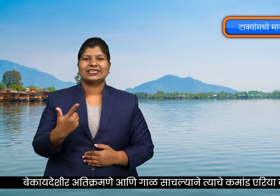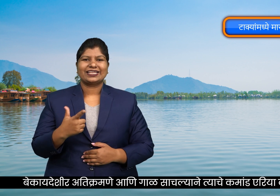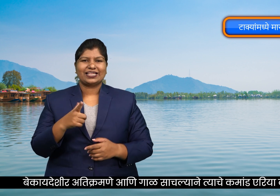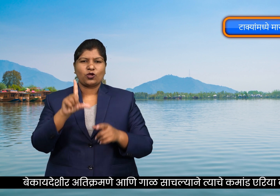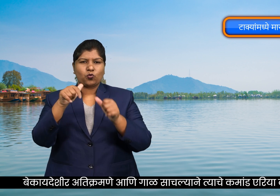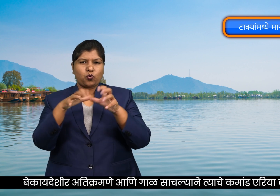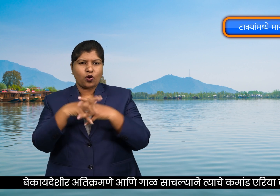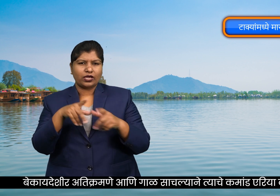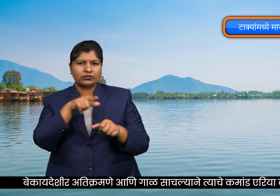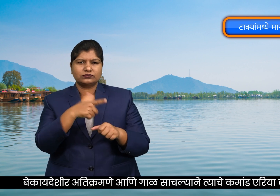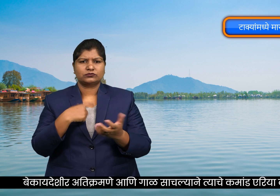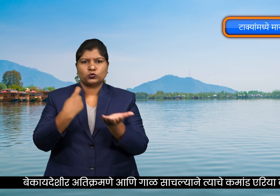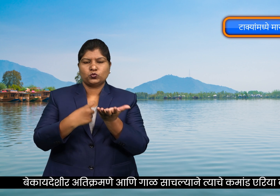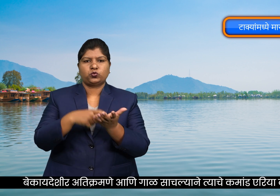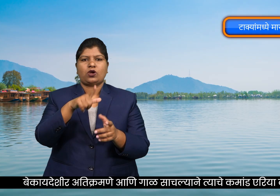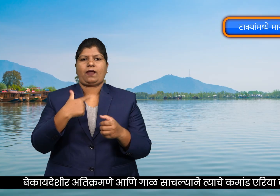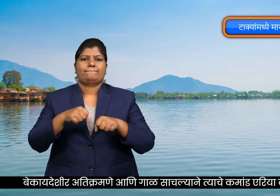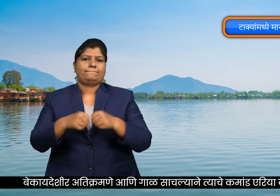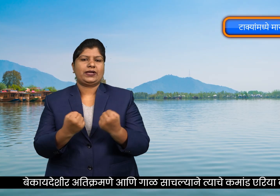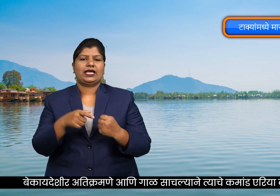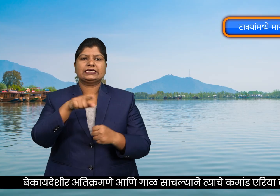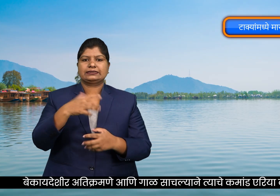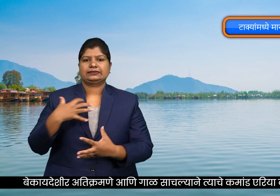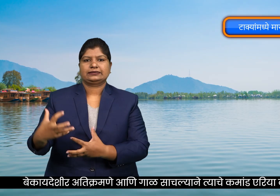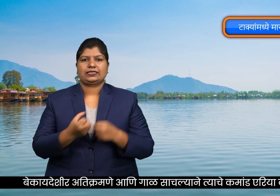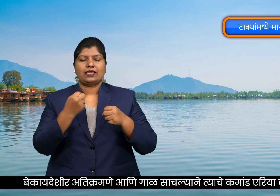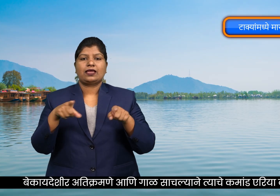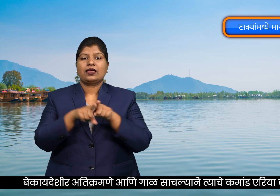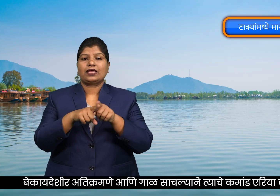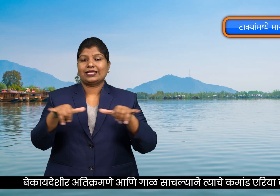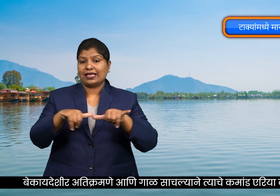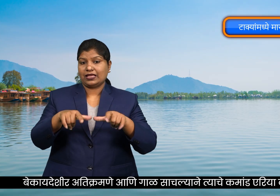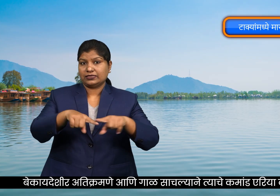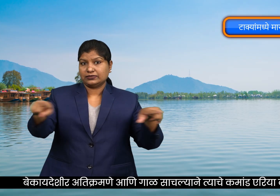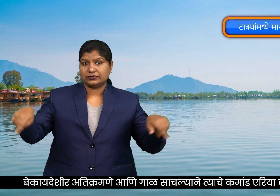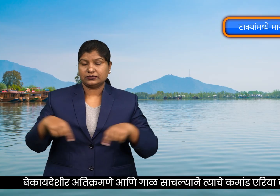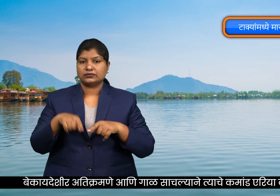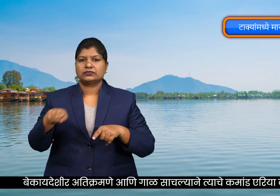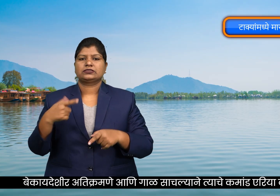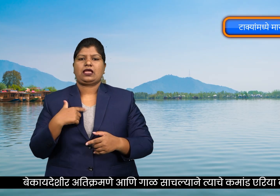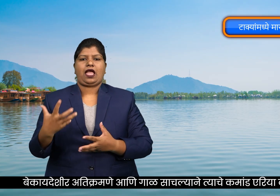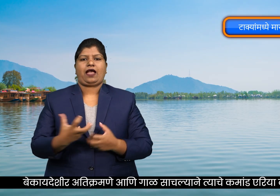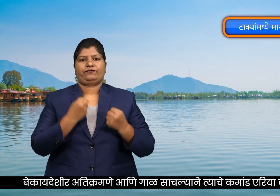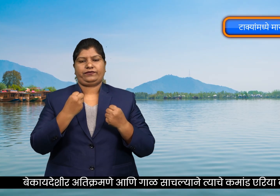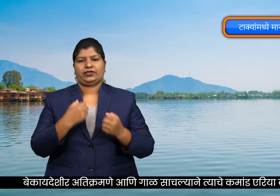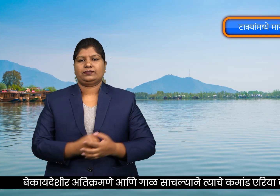बेकायदेशीर अतिक्रमणे आणि गाळ सजल्या त्याचे कमांड एरिया कमी झाले आहे.